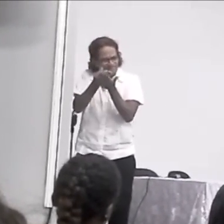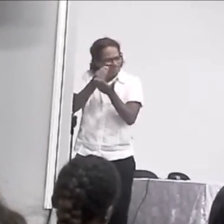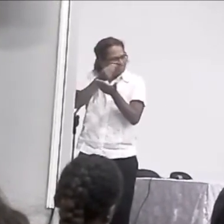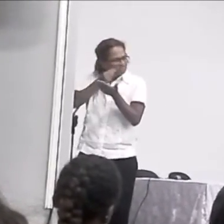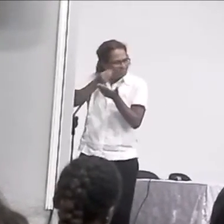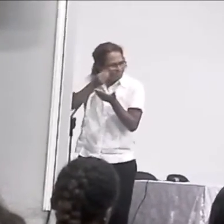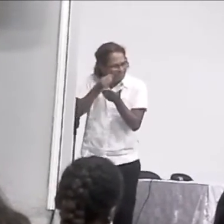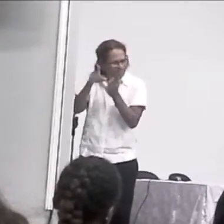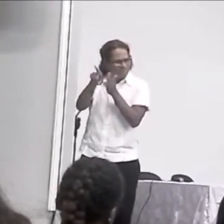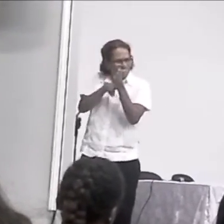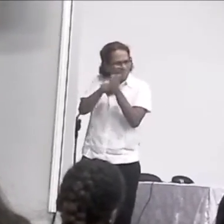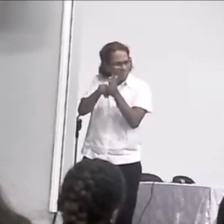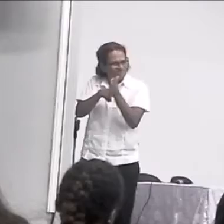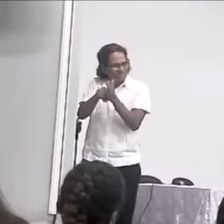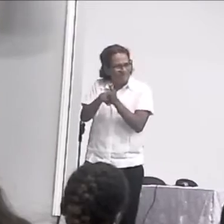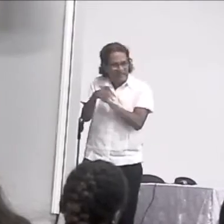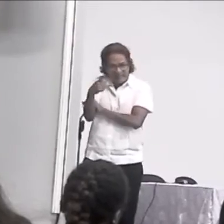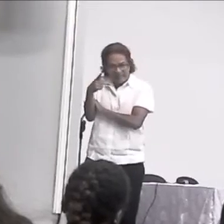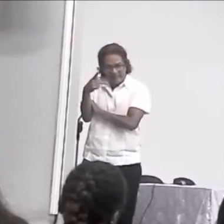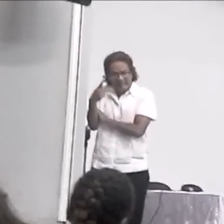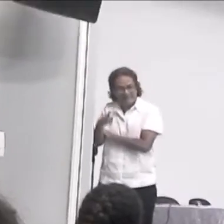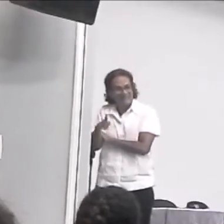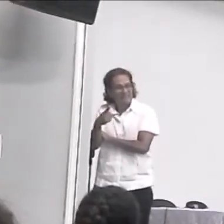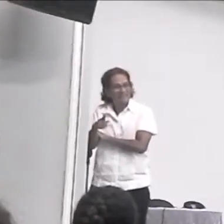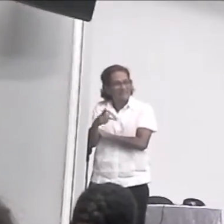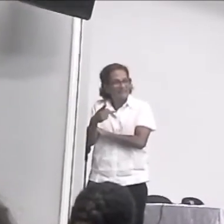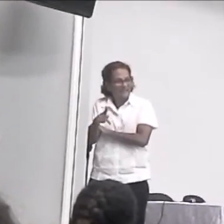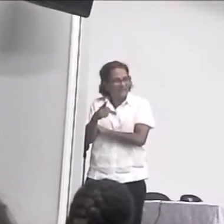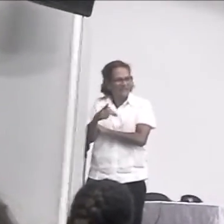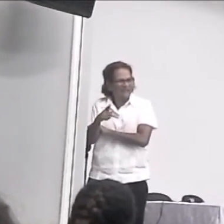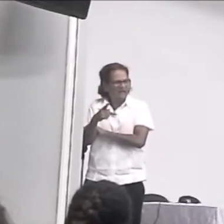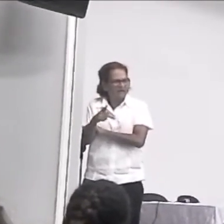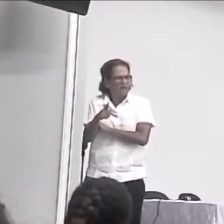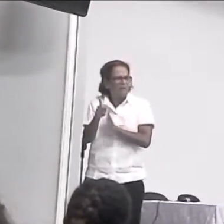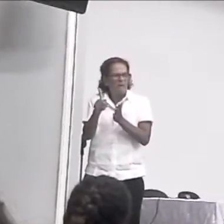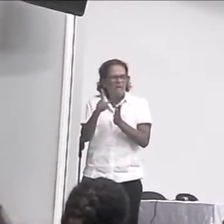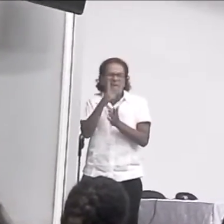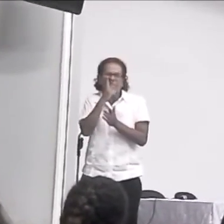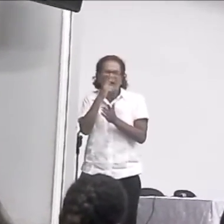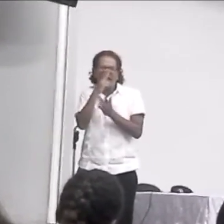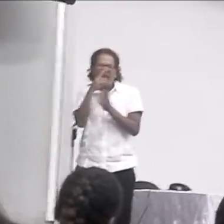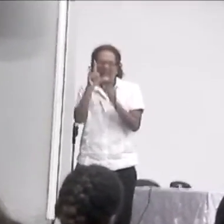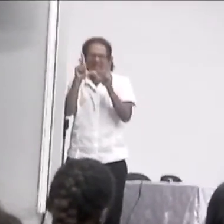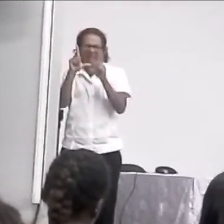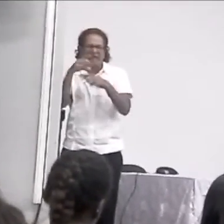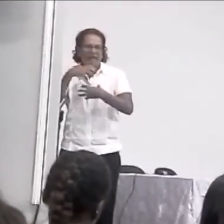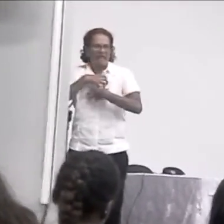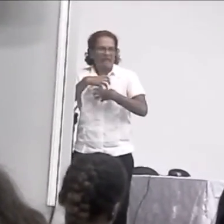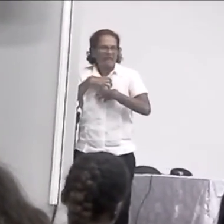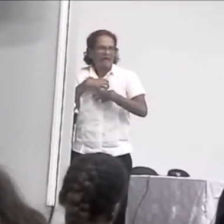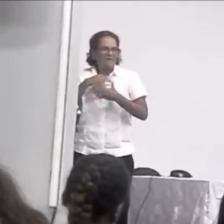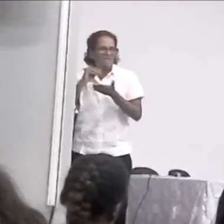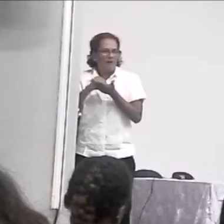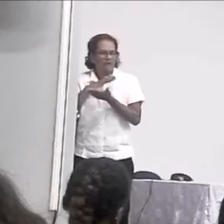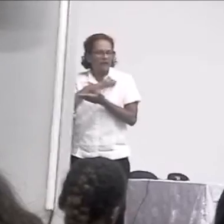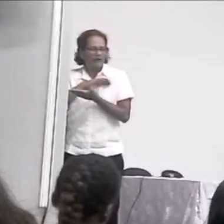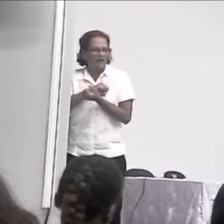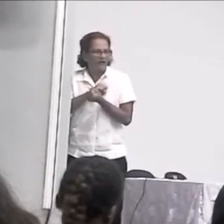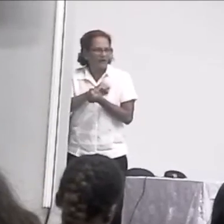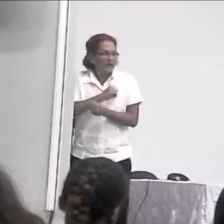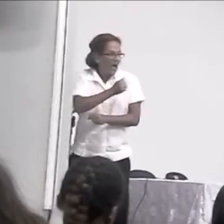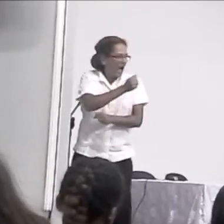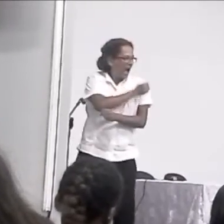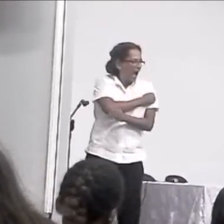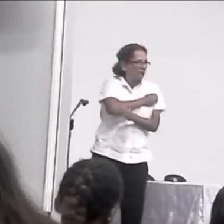experimentado, mas talvez já com menos paixão e diferente da tonalidade intelectual dos